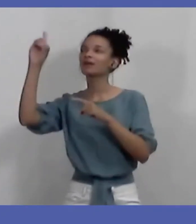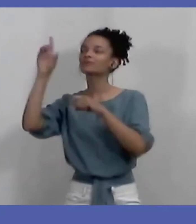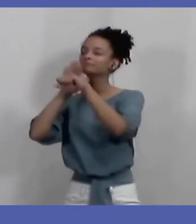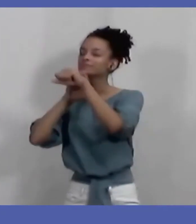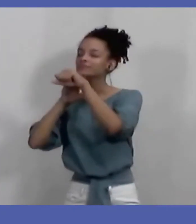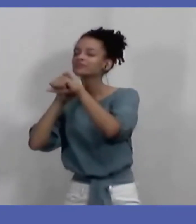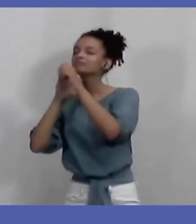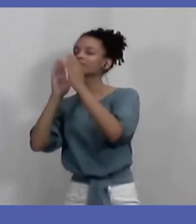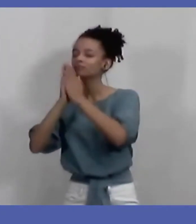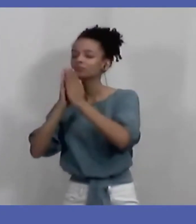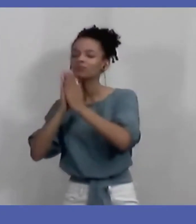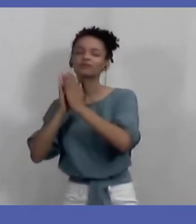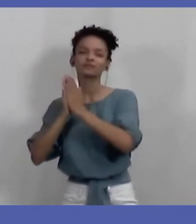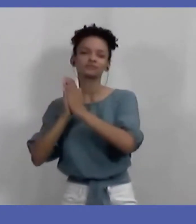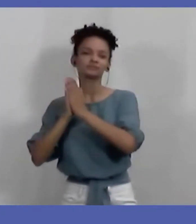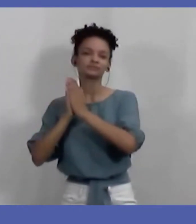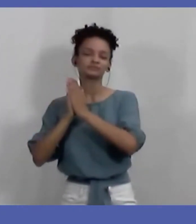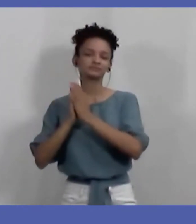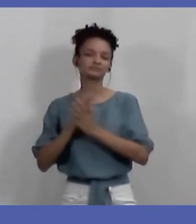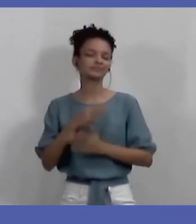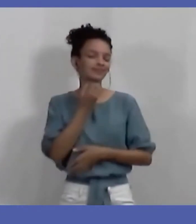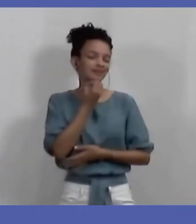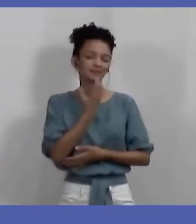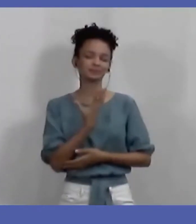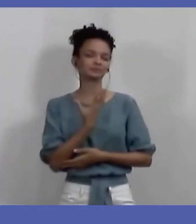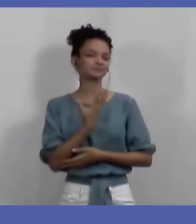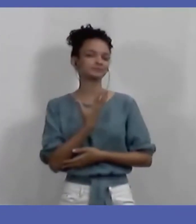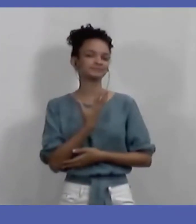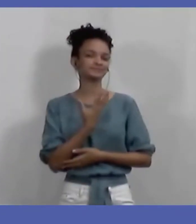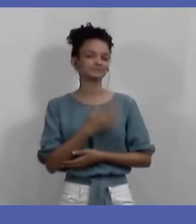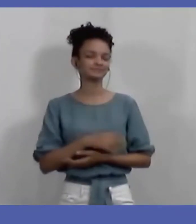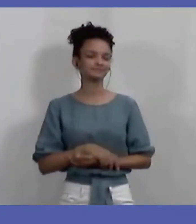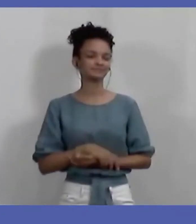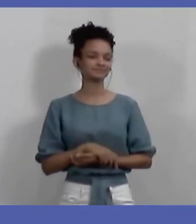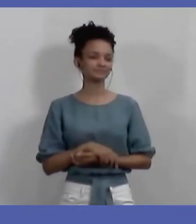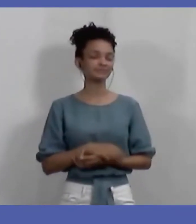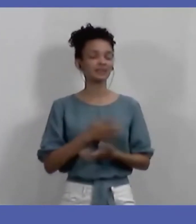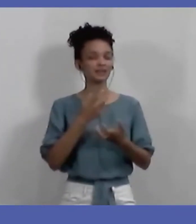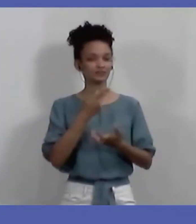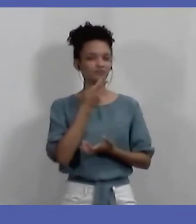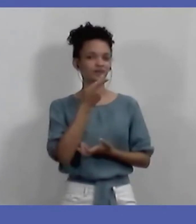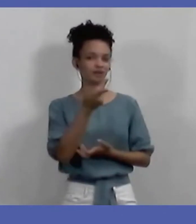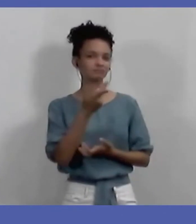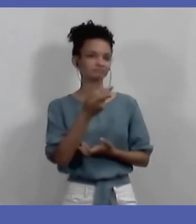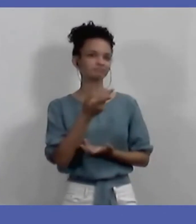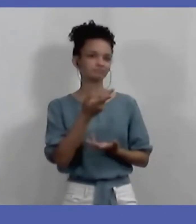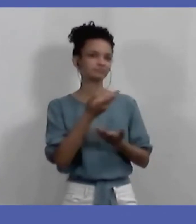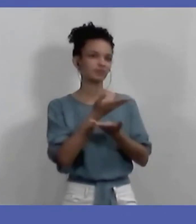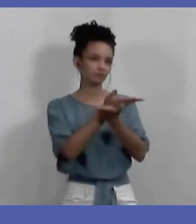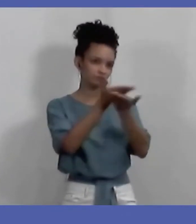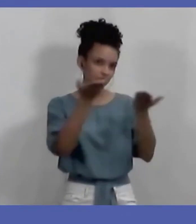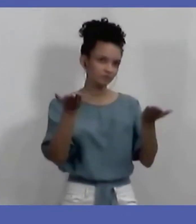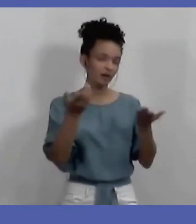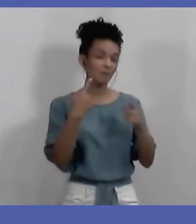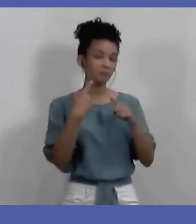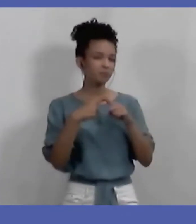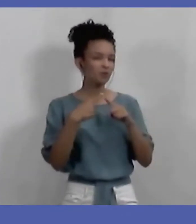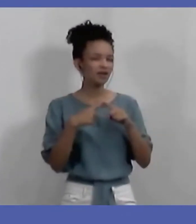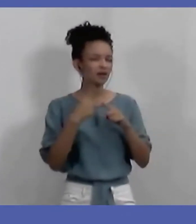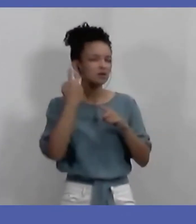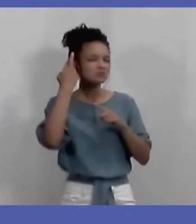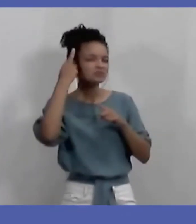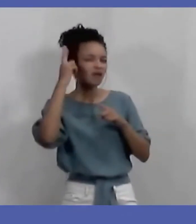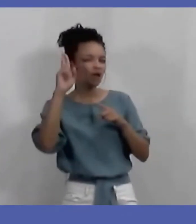Isso é muito bom. E queria deixar isso para vocês por causa desse caráter do